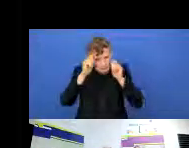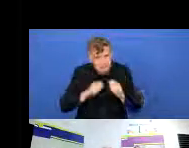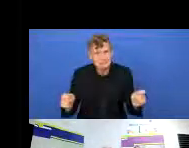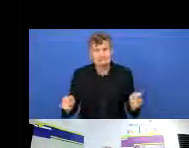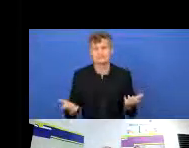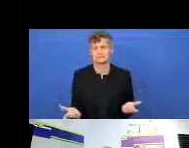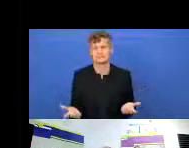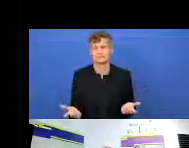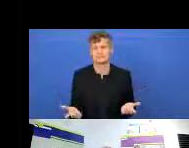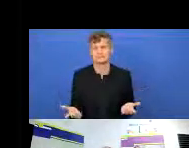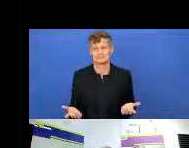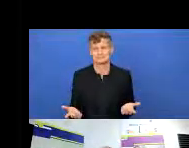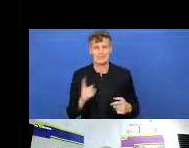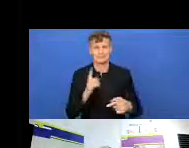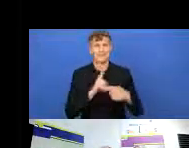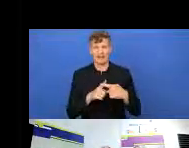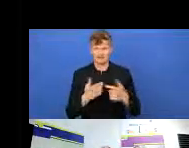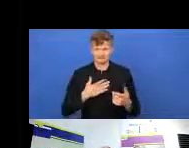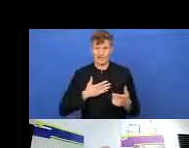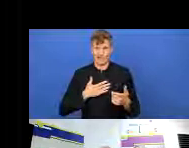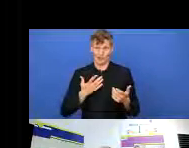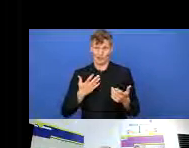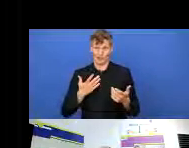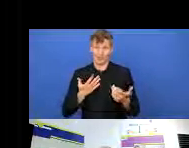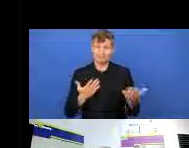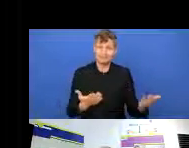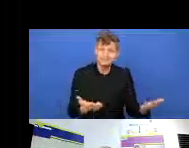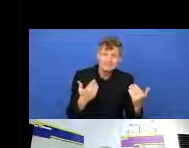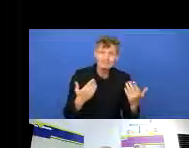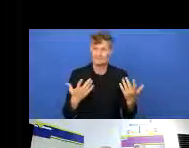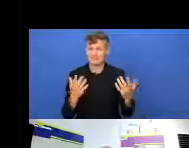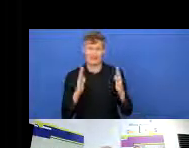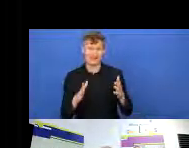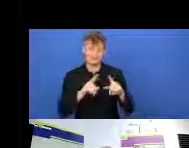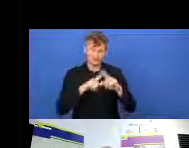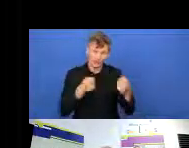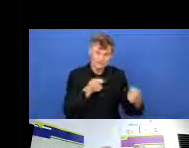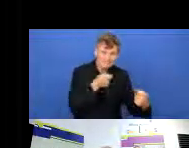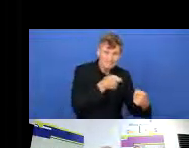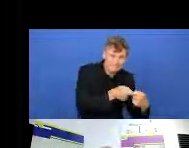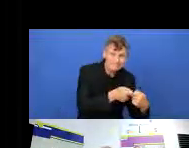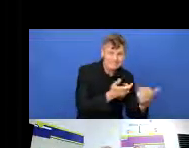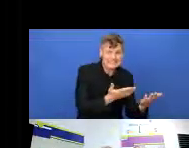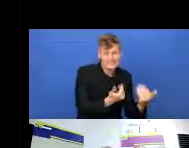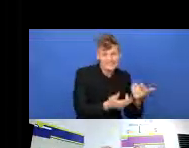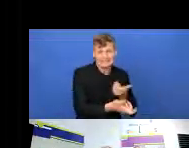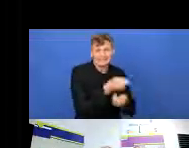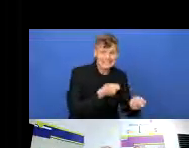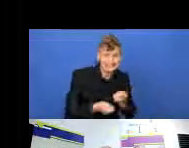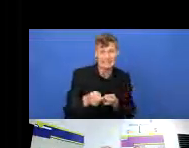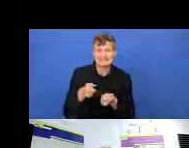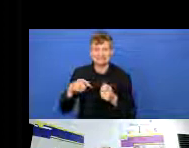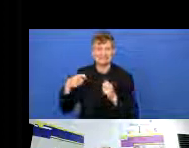non pas sur ce qui distingue les enfants, mais plutôt sur un continuum de stratégies et d'intensité de soutien visant